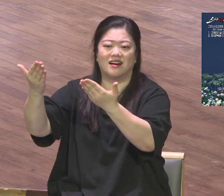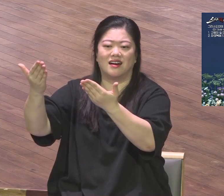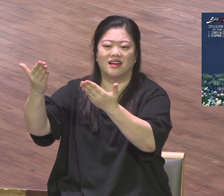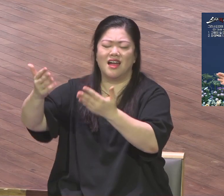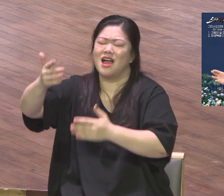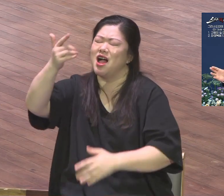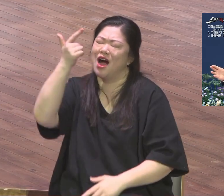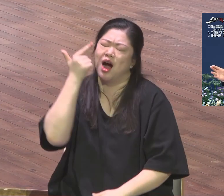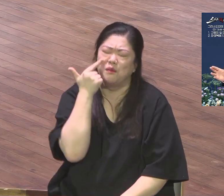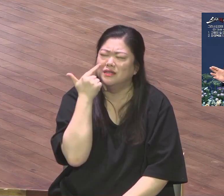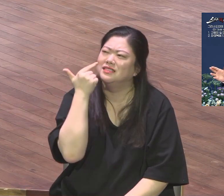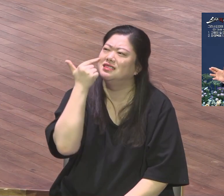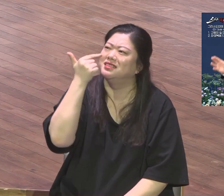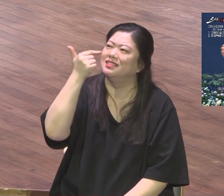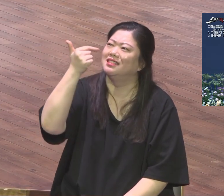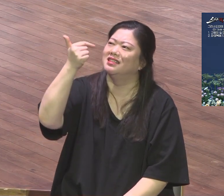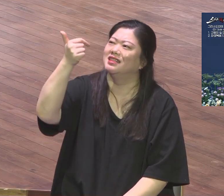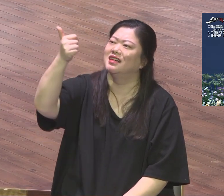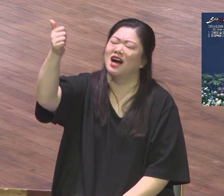아버지,